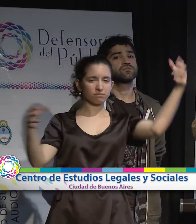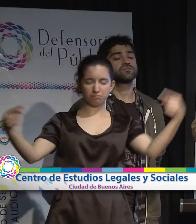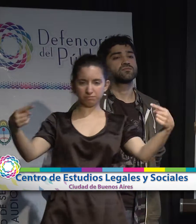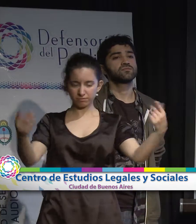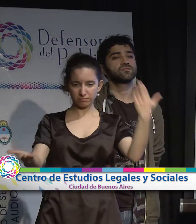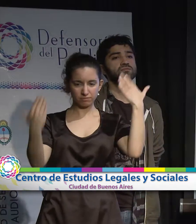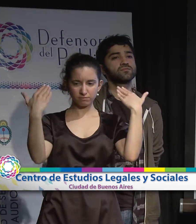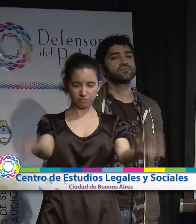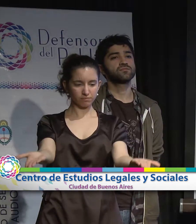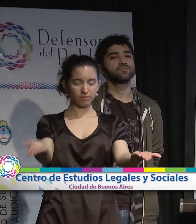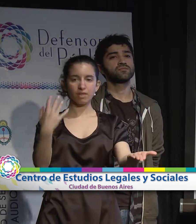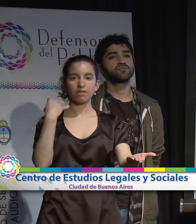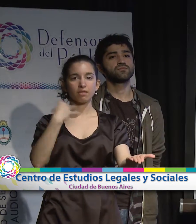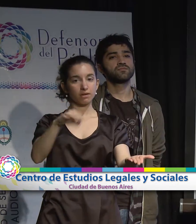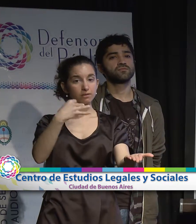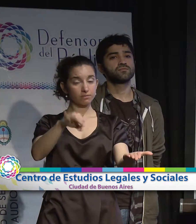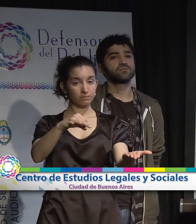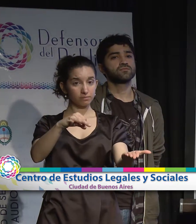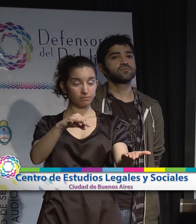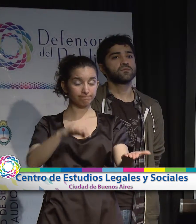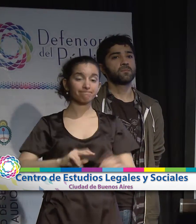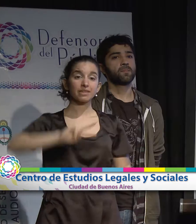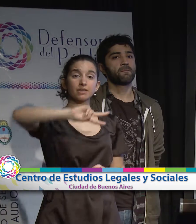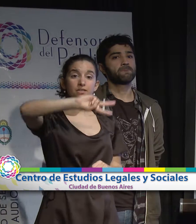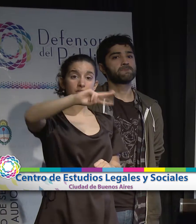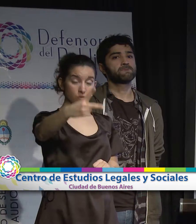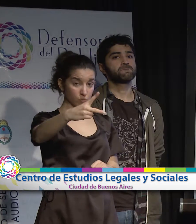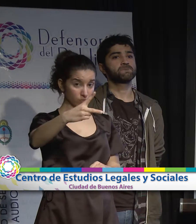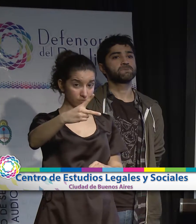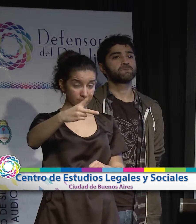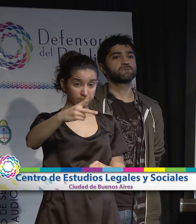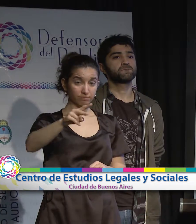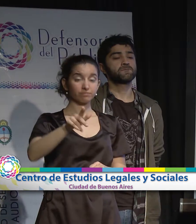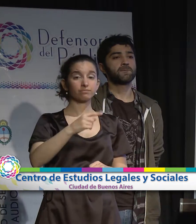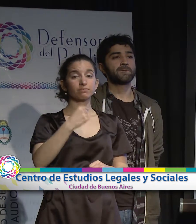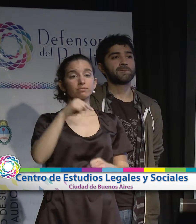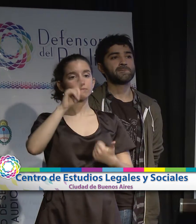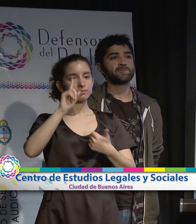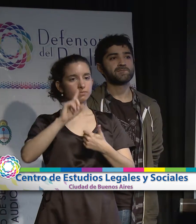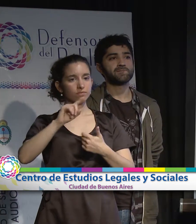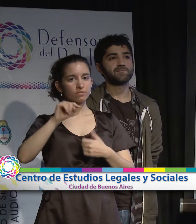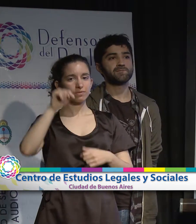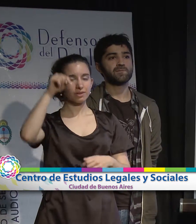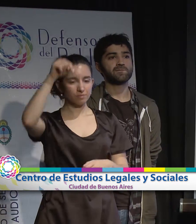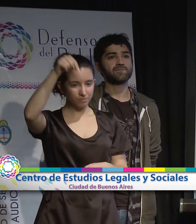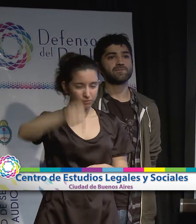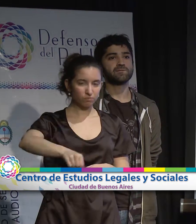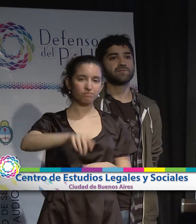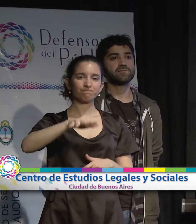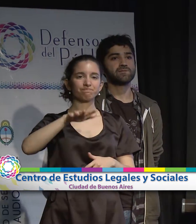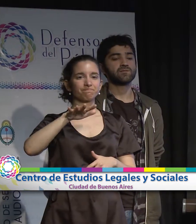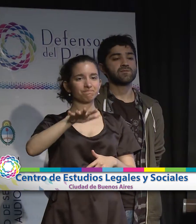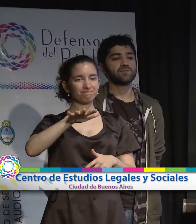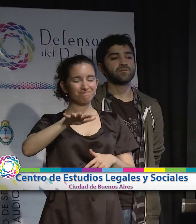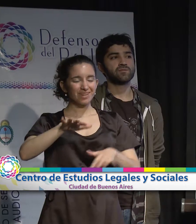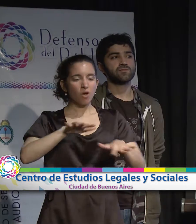segundo lugar, lo que quiero mencionar tiene que ver con la relevancia que tienen los procesos de desconcentración y,